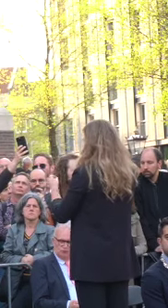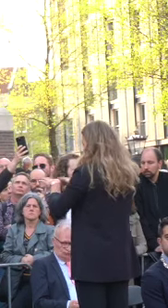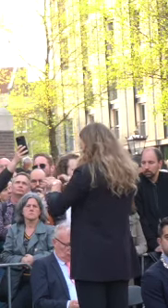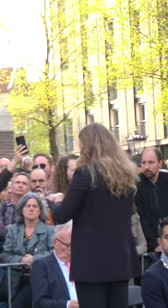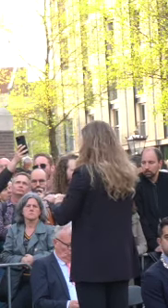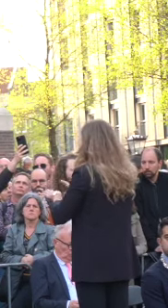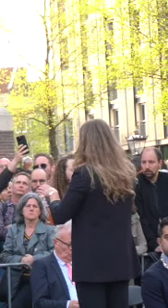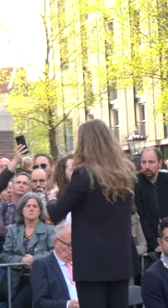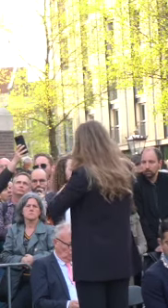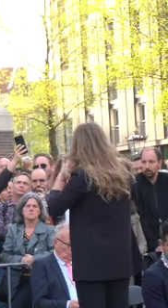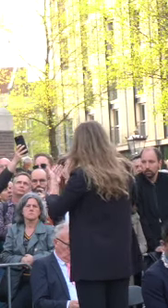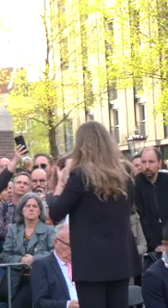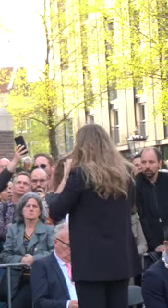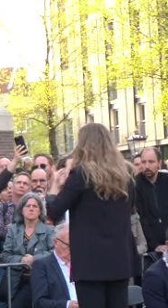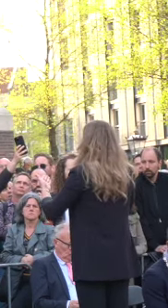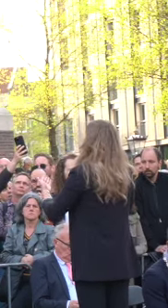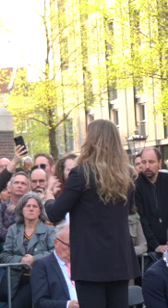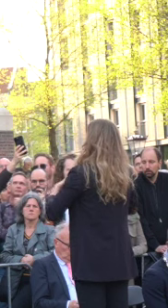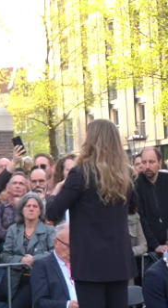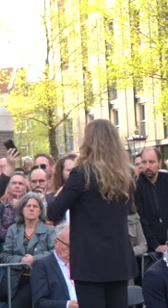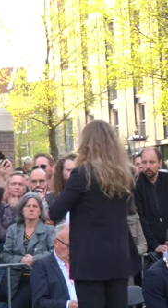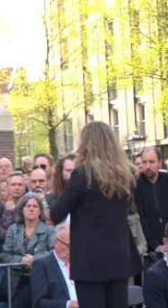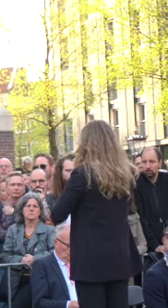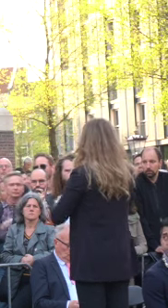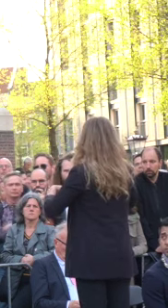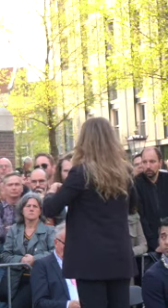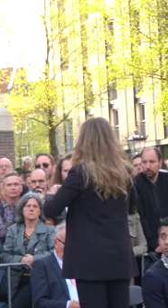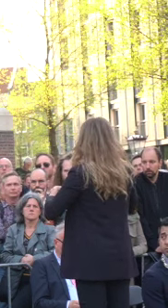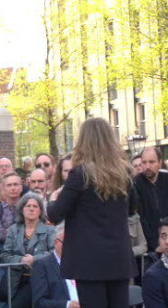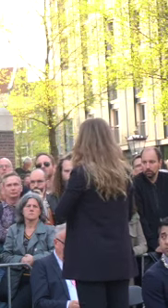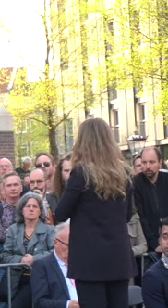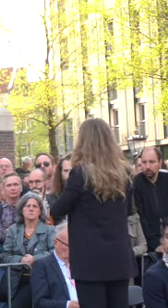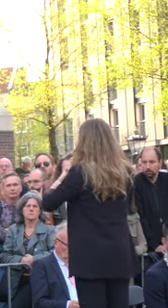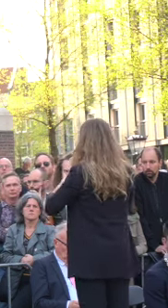woorden zullen brengen. Aan mij de eer en de trots om die aan u te mogen voorstellen.